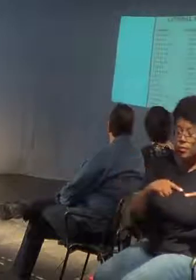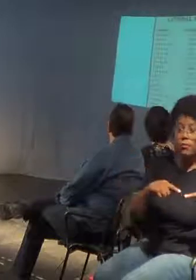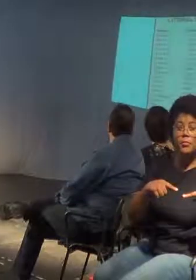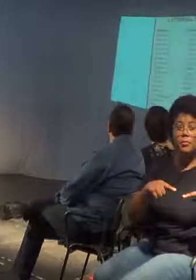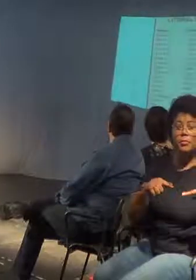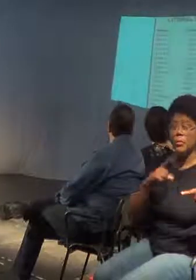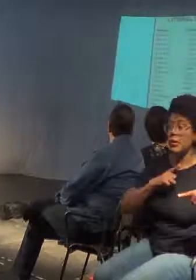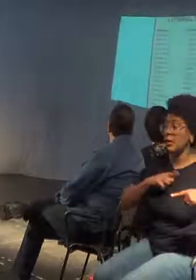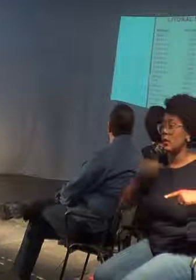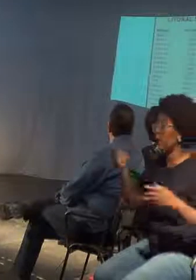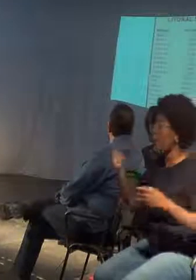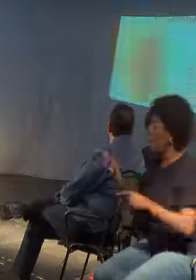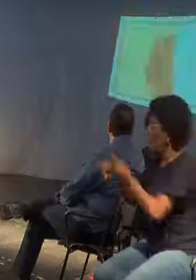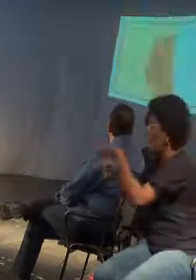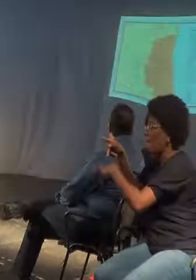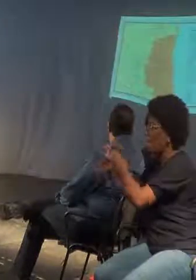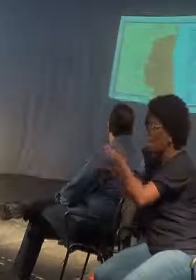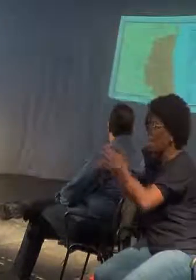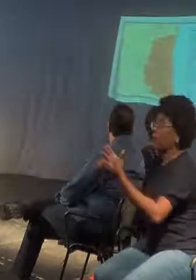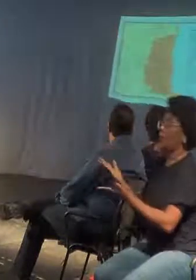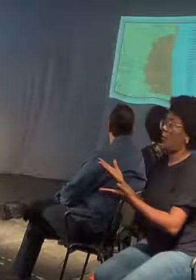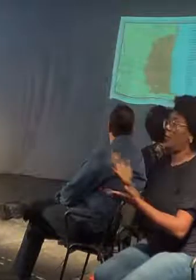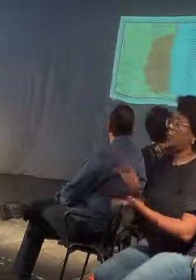a densidade demográfica. Pode passar, vamos lá.